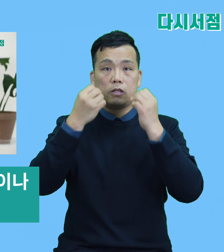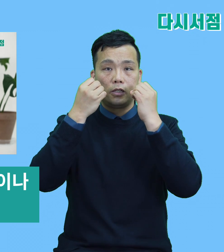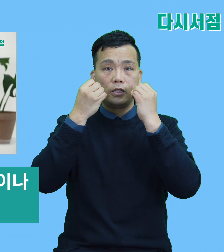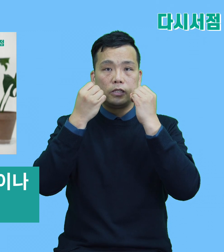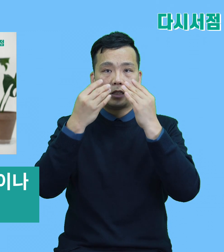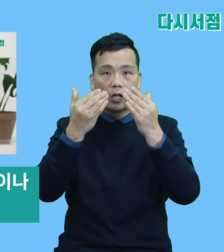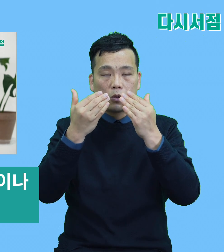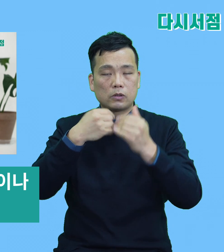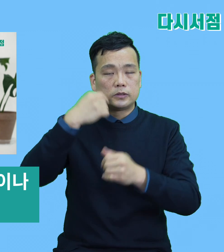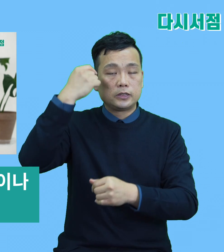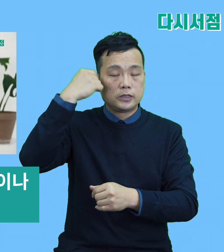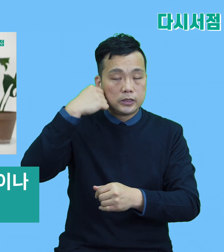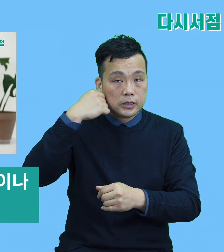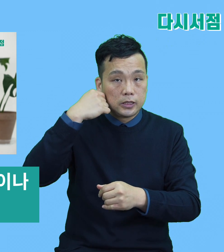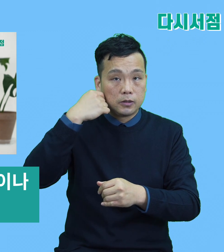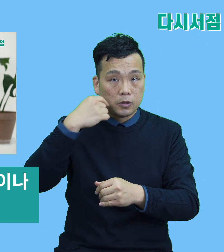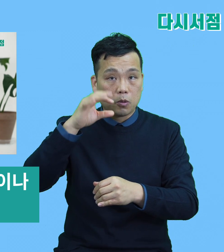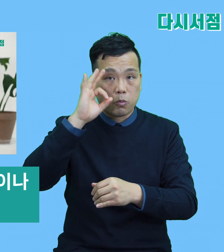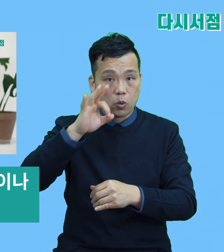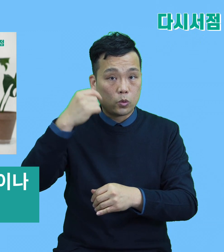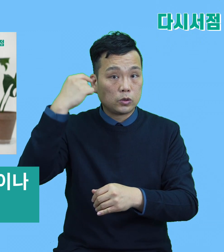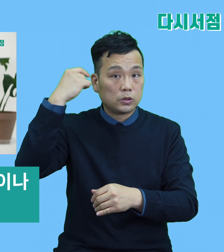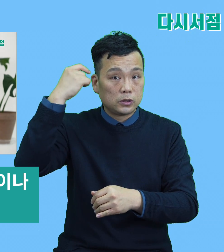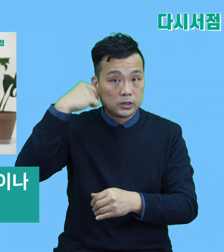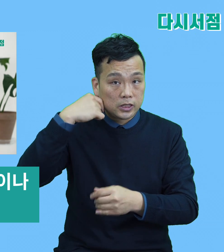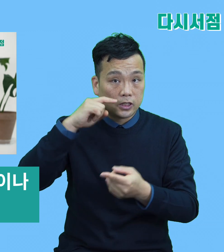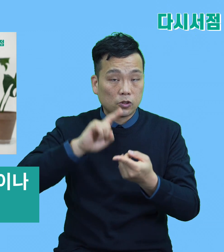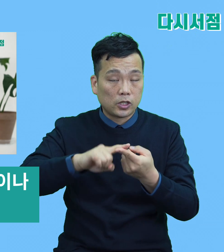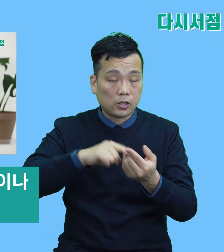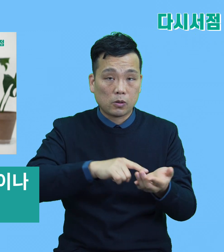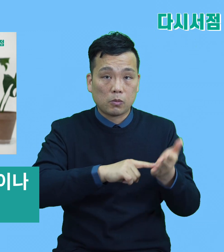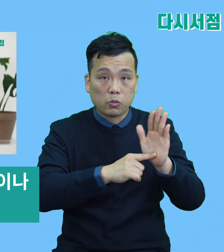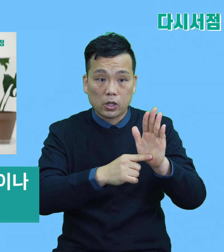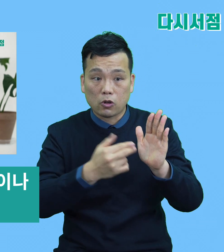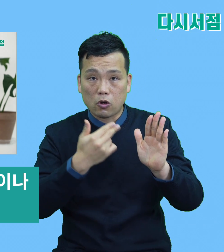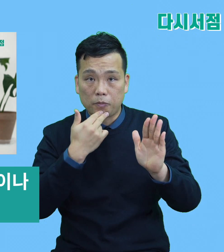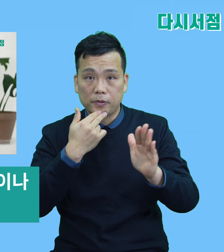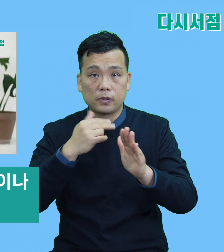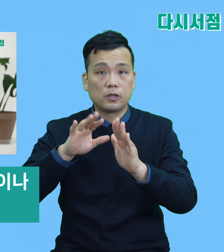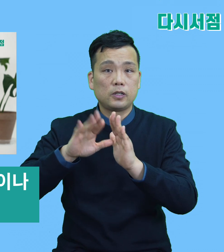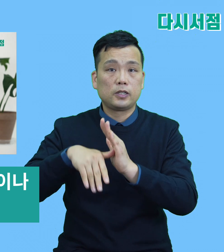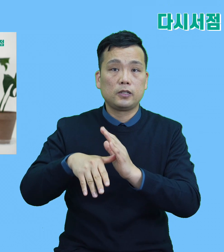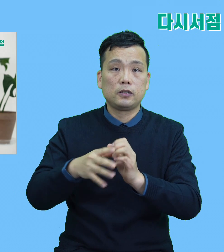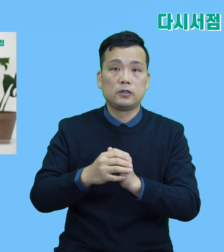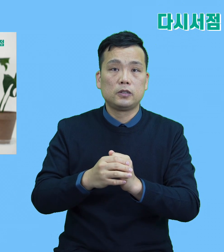새로운 어떤 감각이나 견해를 보여주지 않으면